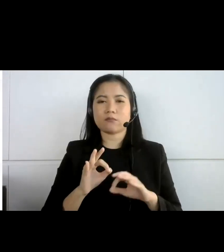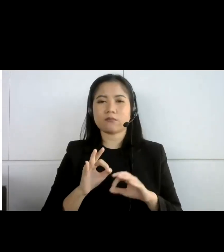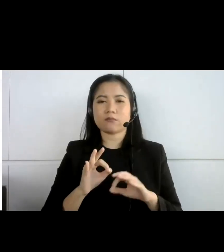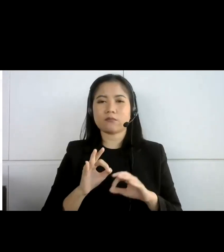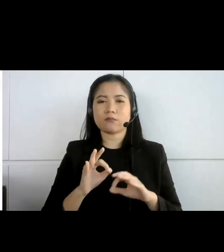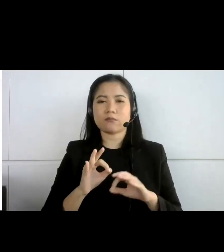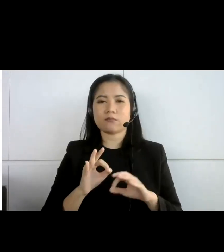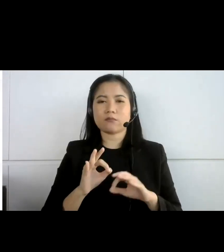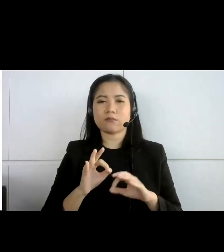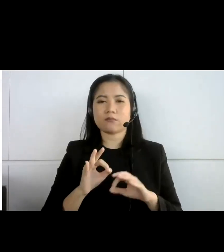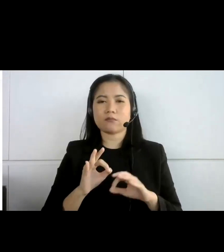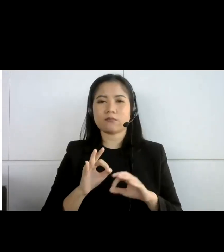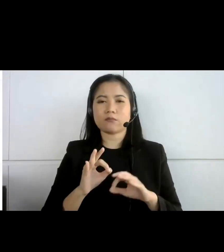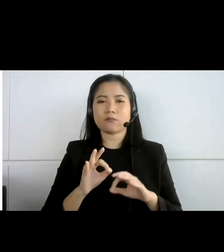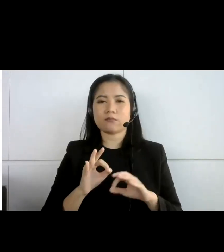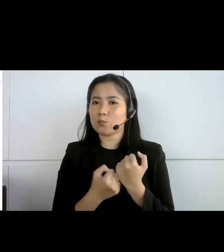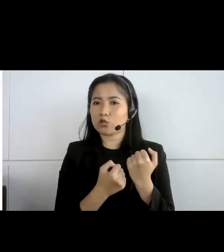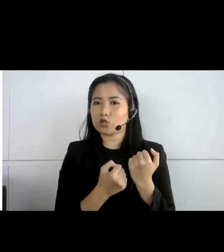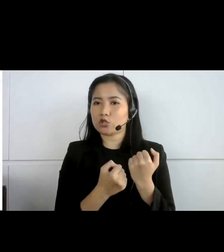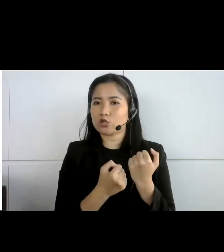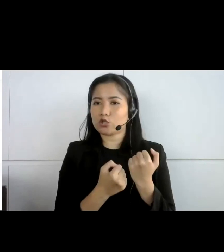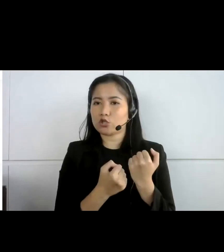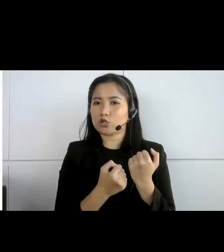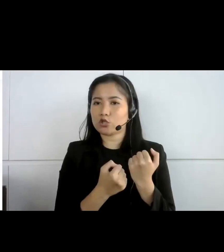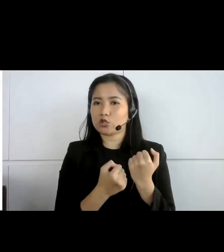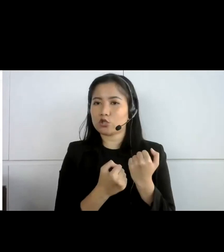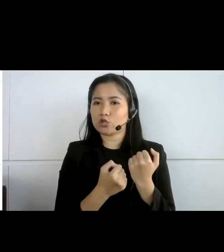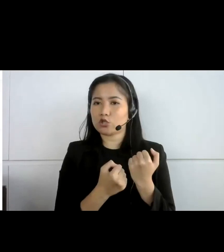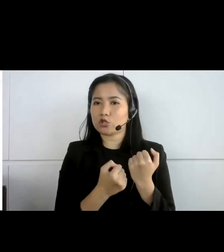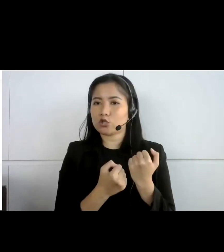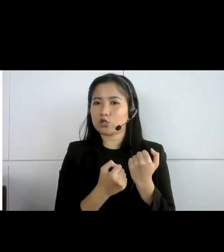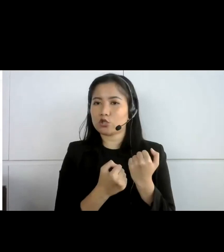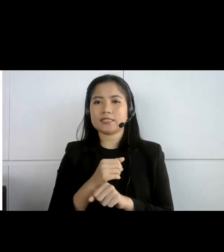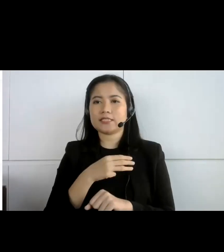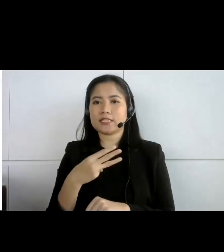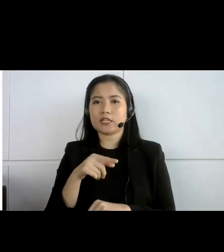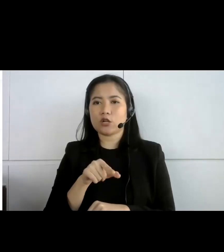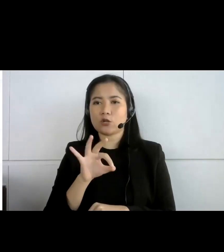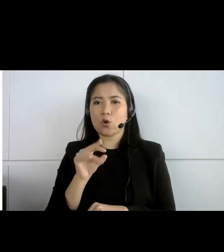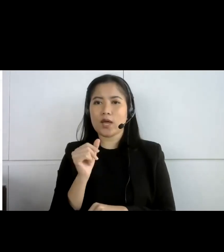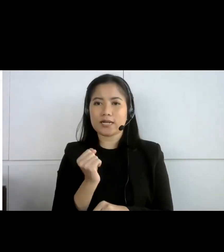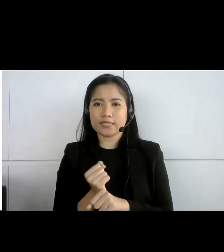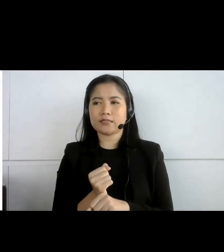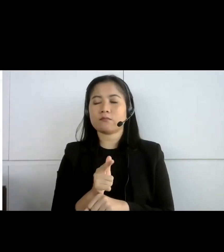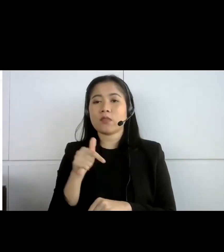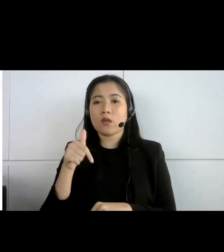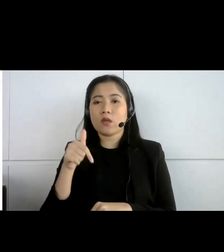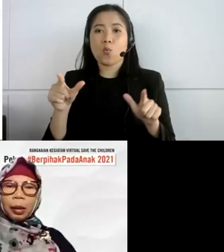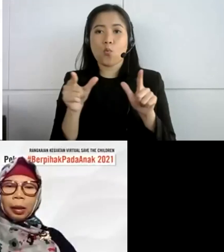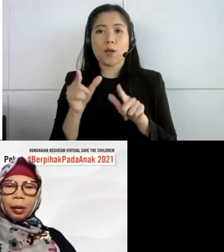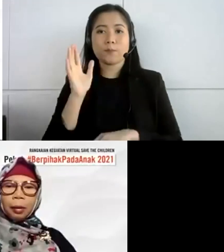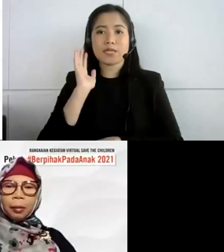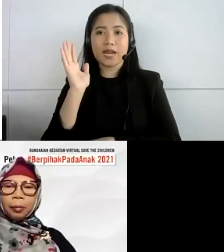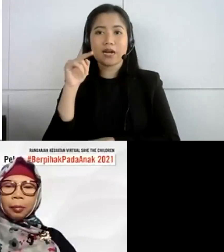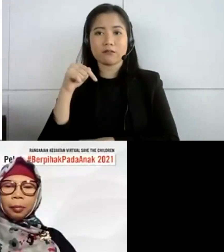juga change.org. Sebelum saya menutup webinar sesi pertama ini, saya meminta kesediaan Bapak Ibu semua untuk menyalakan